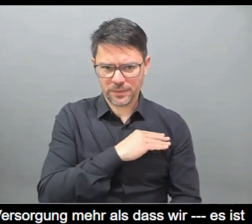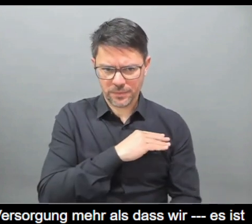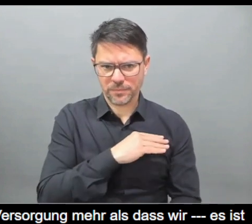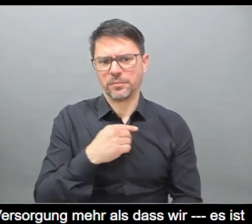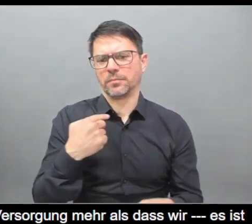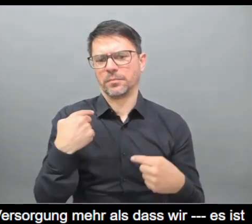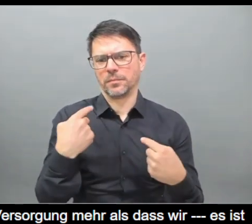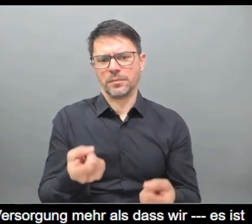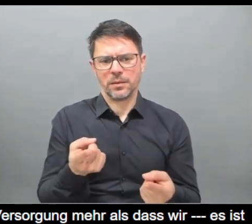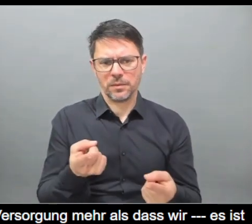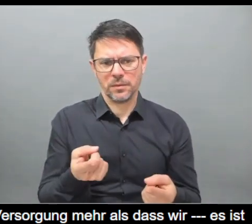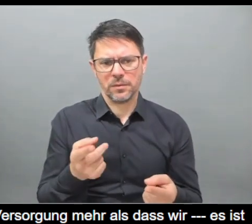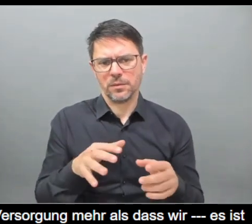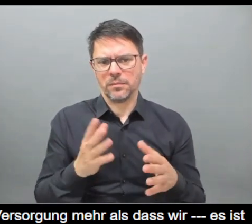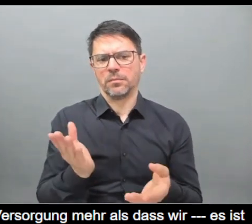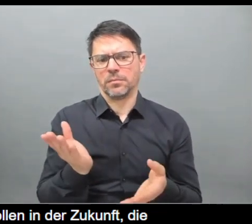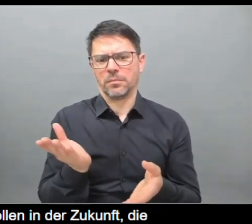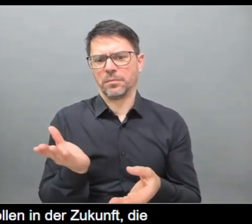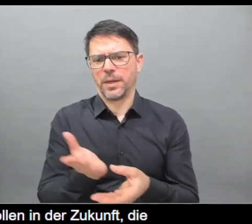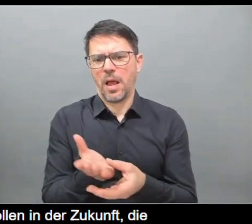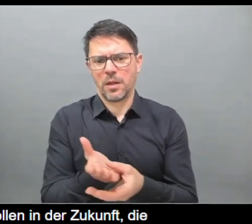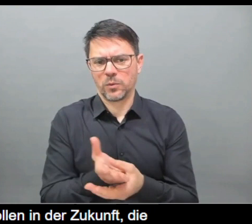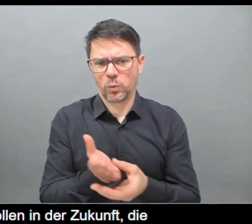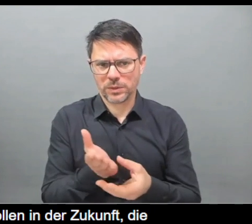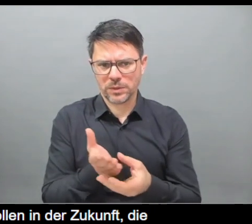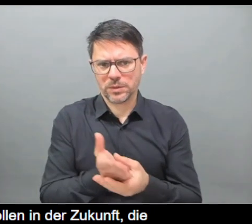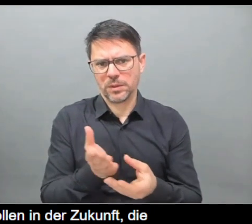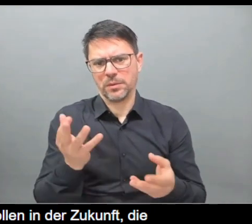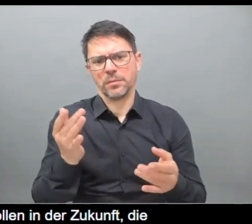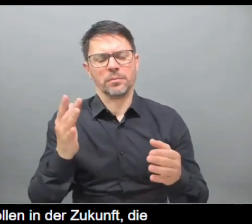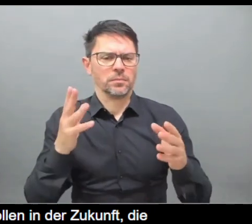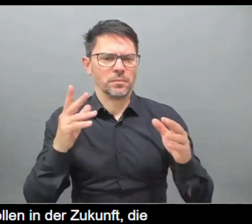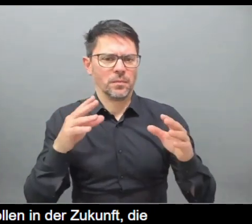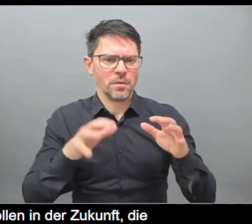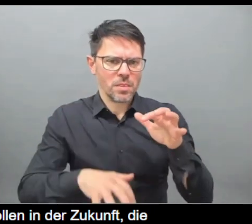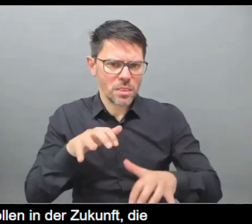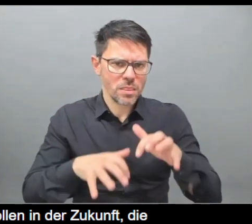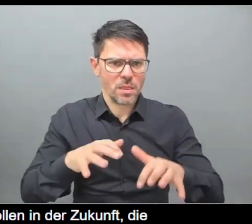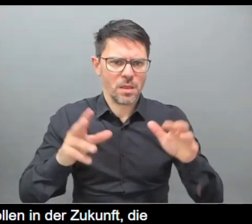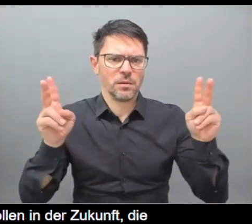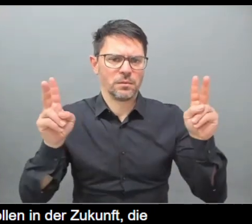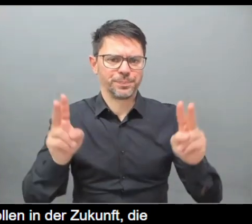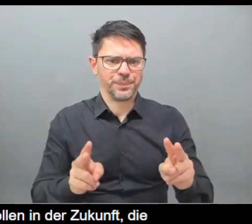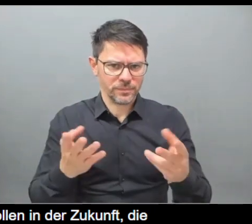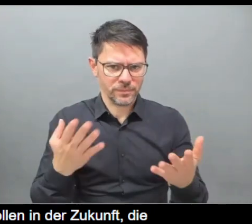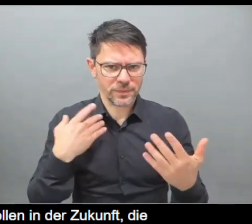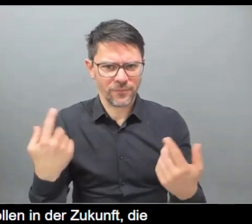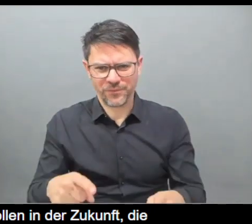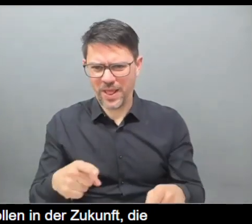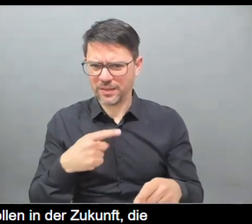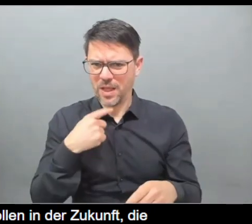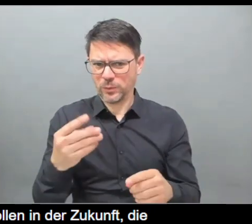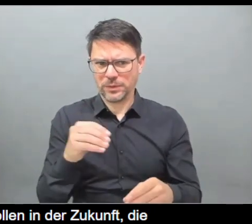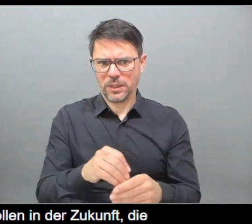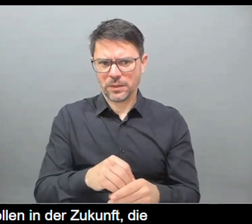gut gemeint, aber das Ergebnis ist dann genau das Gegenteil. Bei der Medizinprodukte-Linie, die heute im Europaparlament nochmal behandelt ist, hat